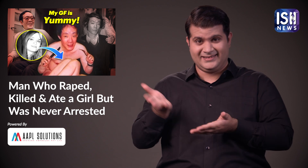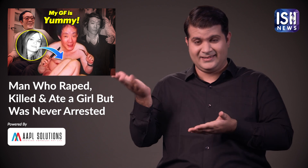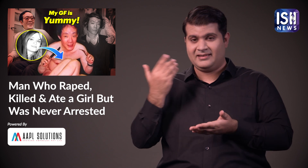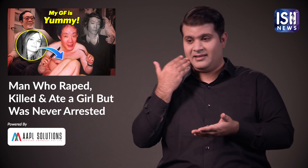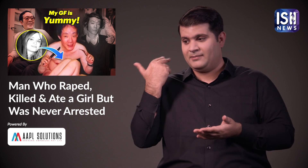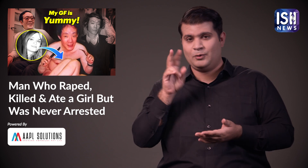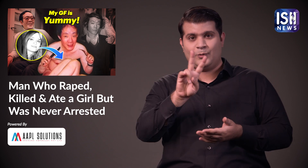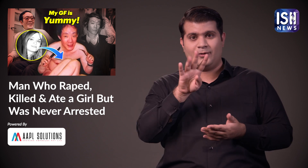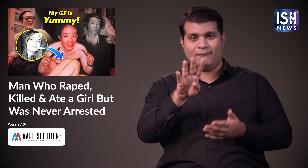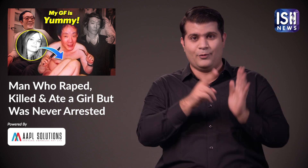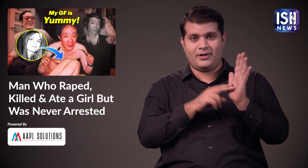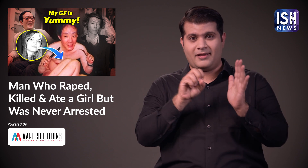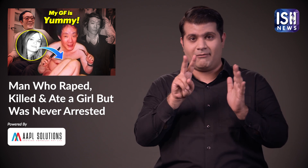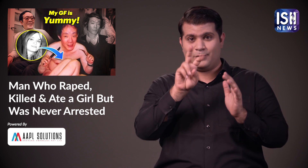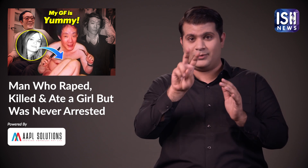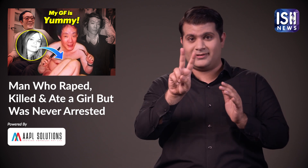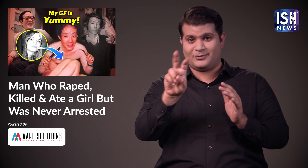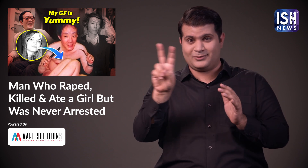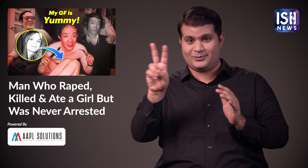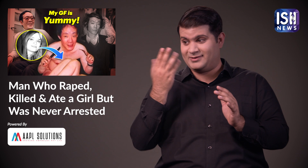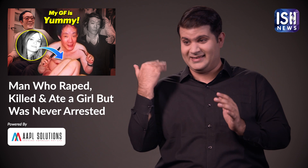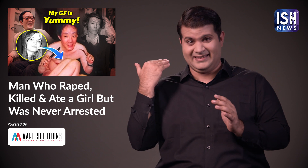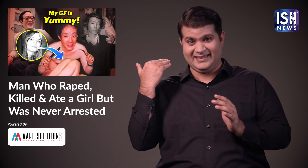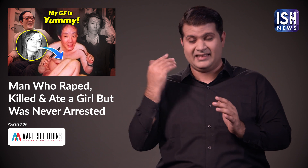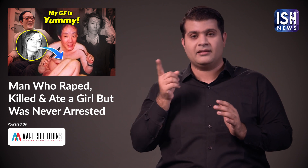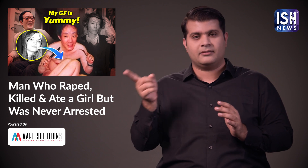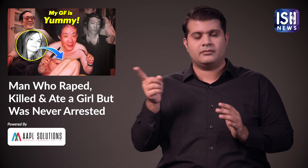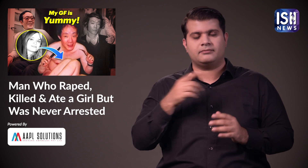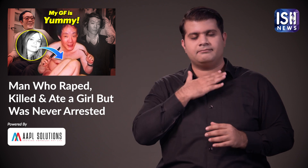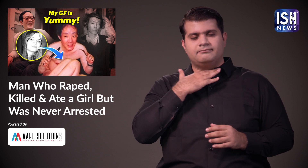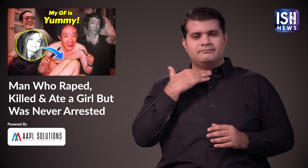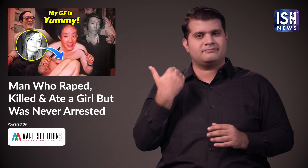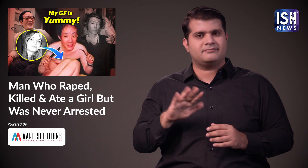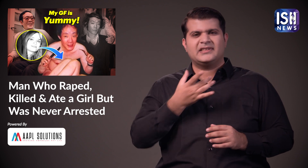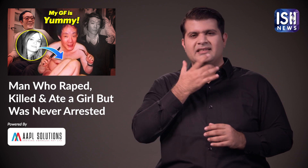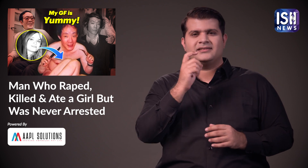नवंबर 2022 को 73 वर्ष की आयु में निधन हो गया।